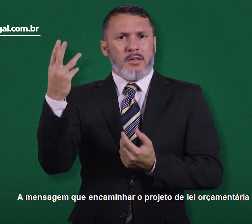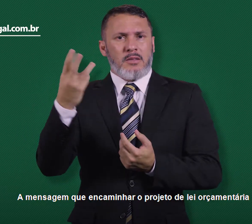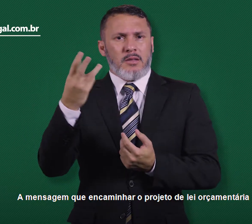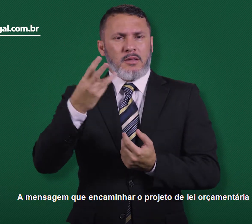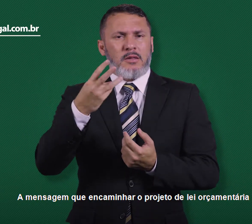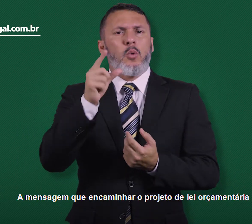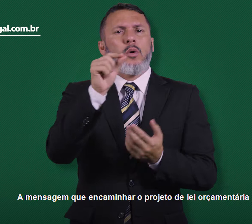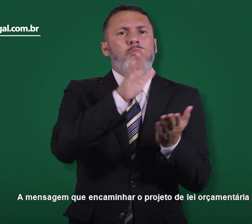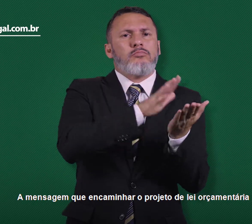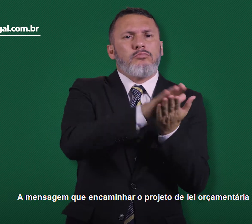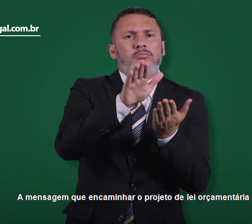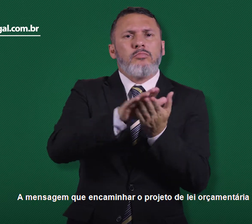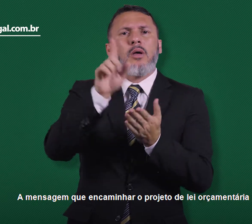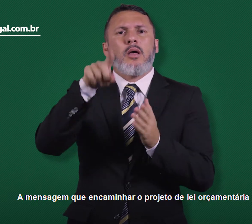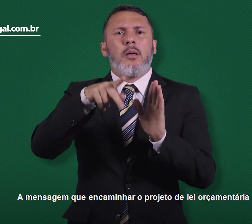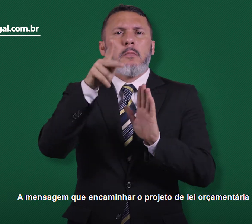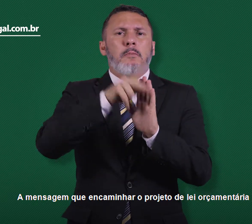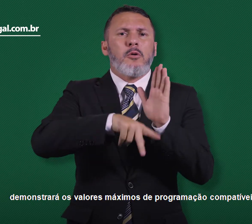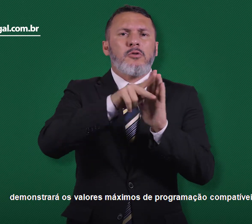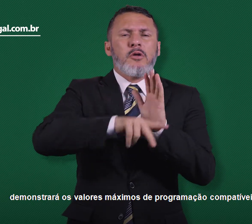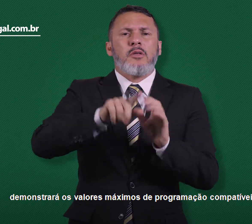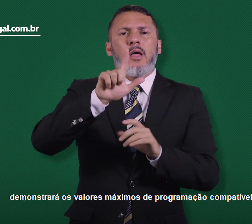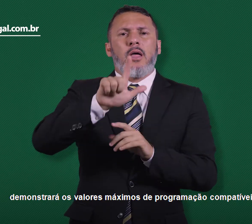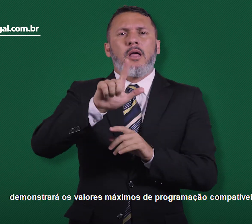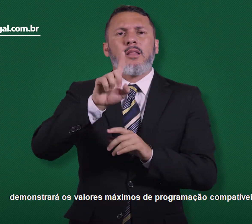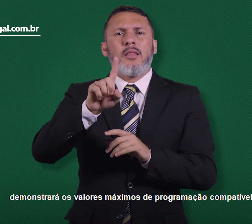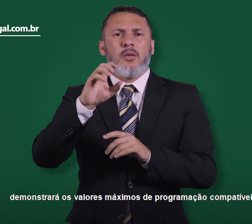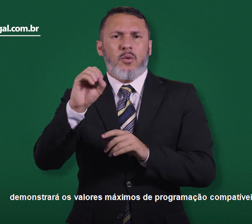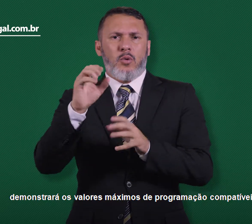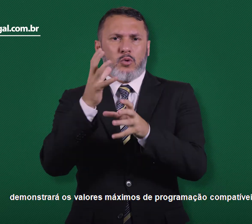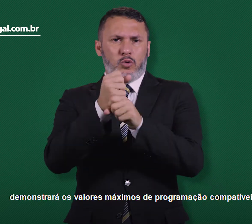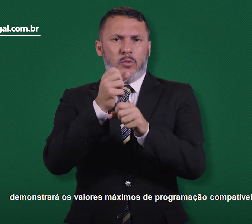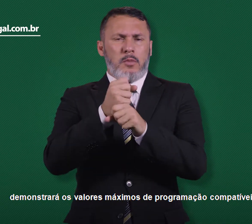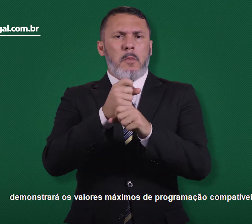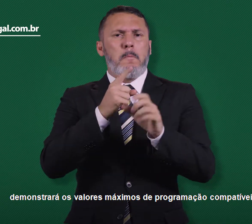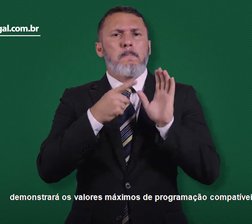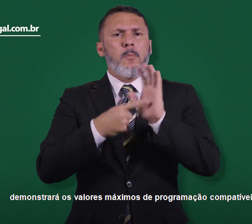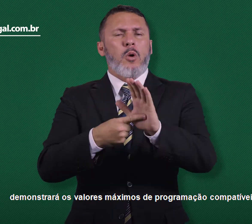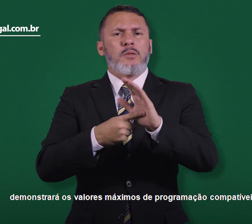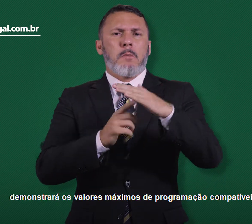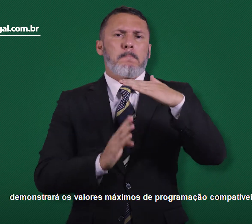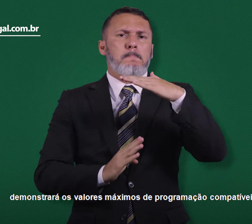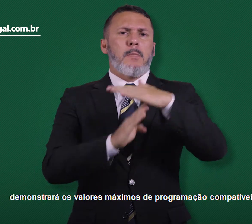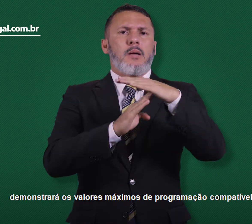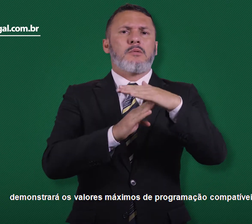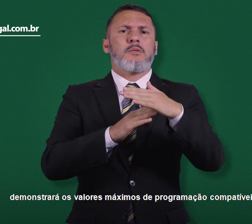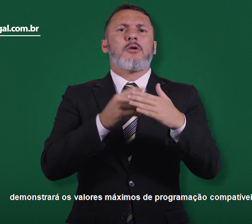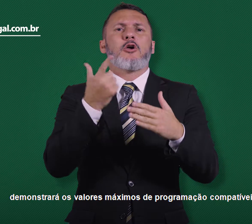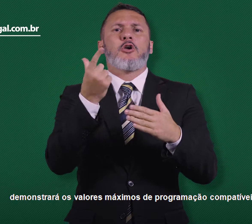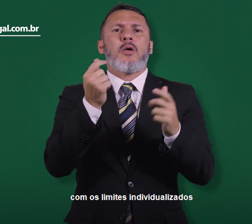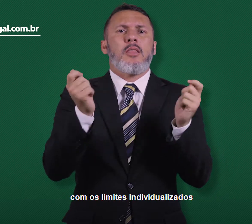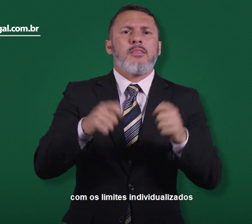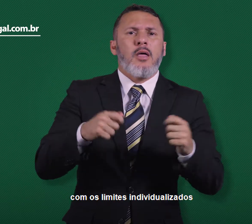o projeto de lei orçamentária demonstrará os valores máximos de programação compatíveis com os